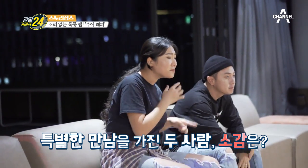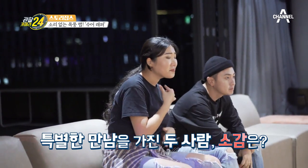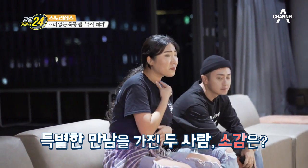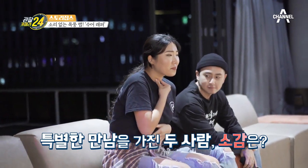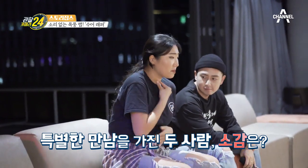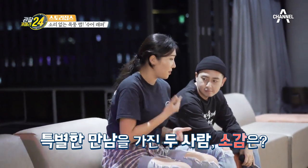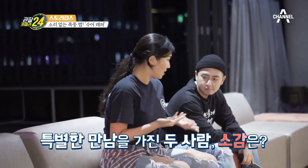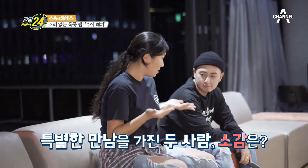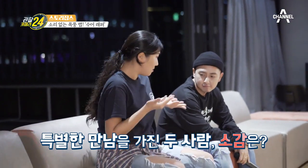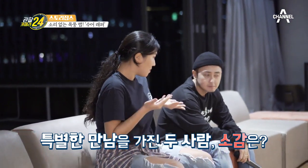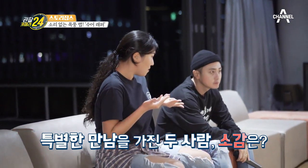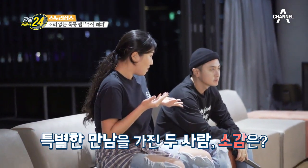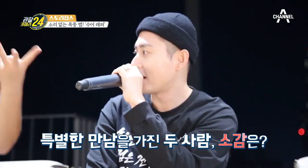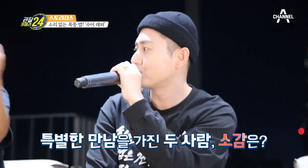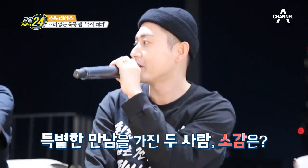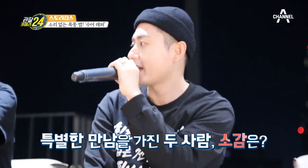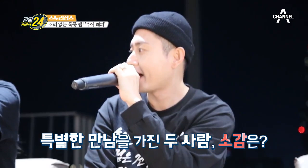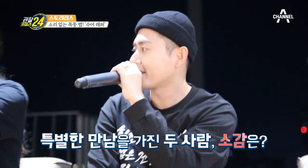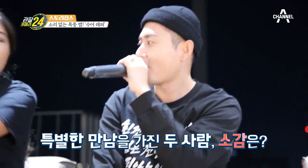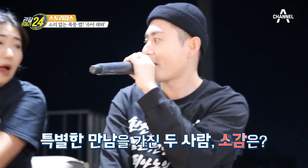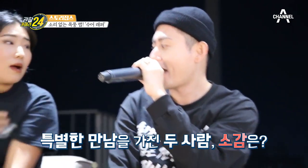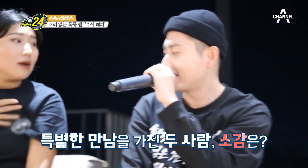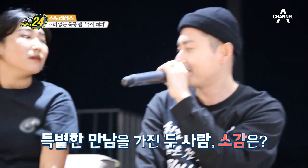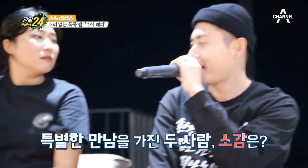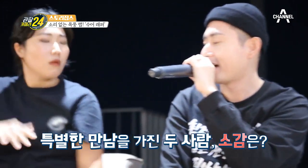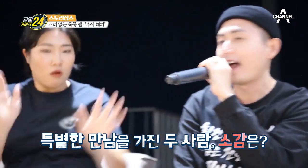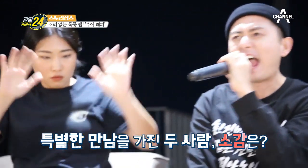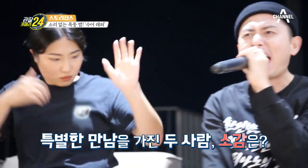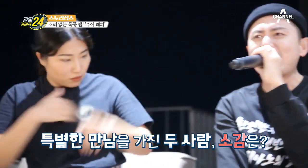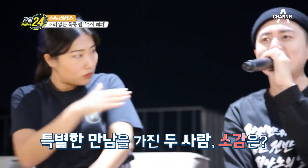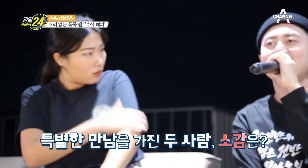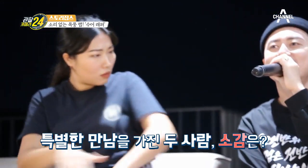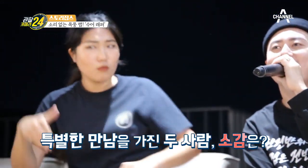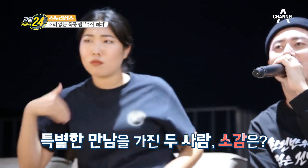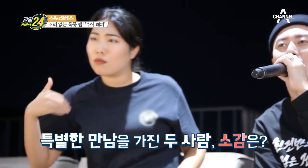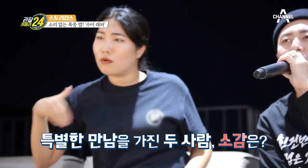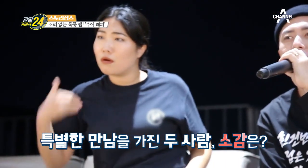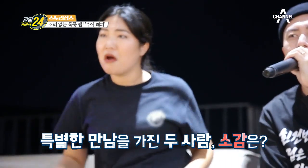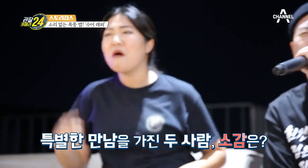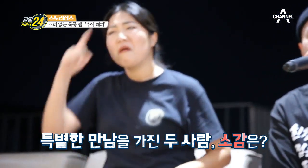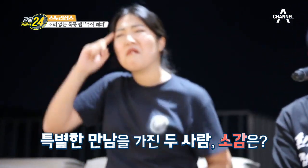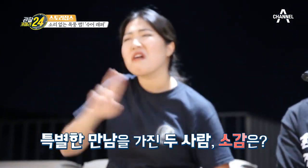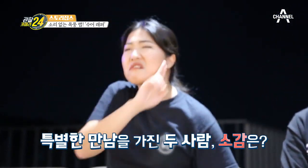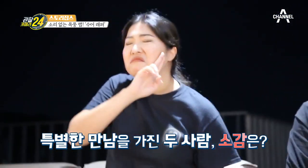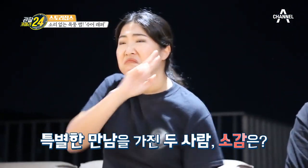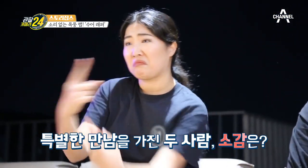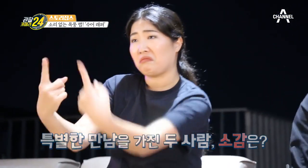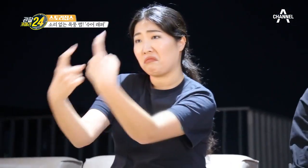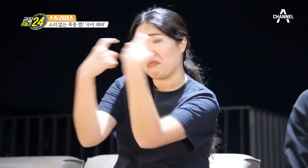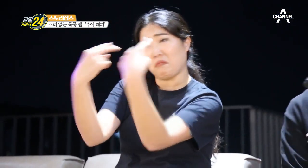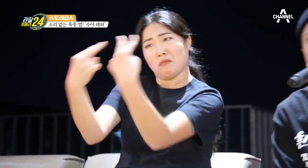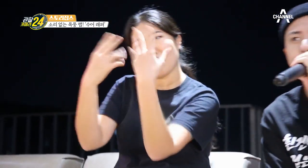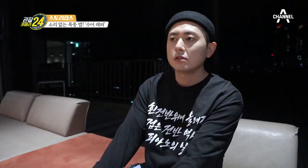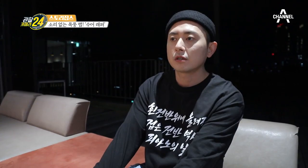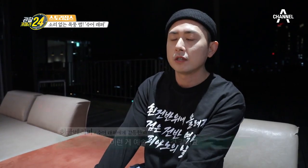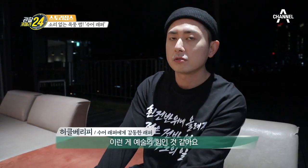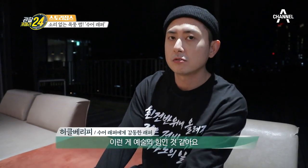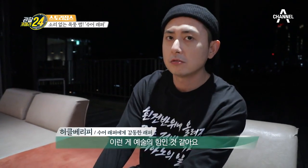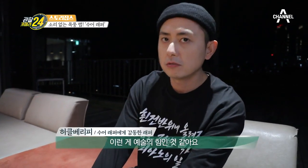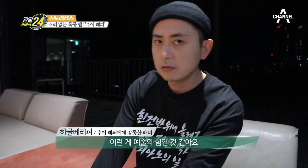래퍼 허클베리피와 수어 래퍼 지현 씨가 만나 특별한 교감을 나눈 오늘. 이런 게